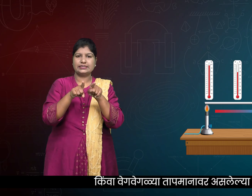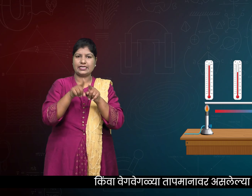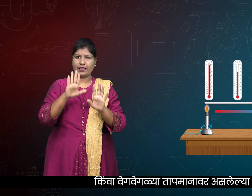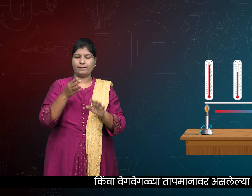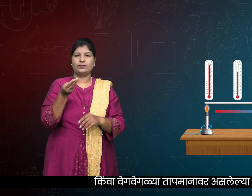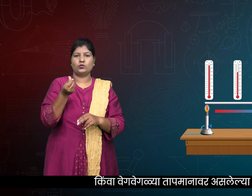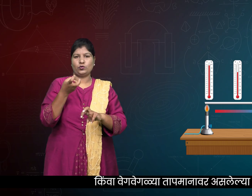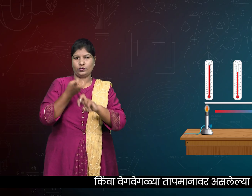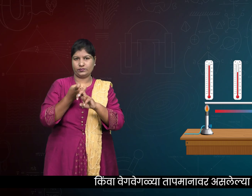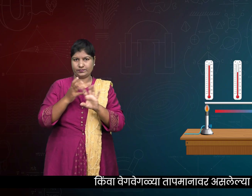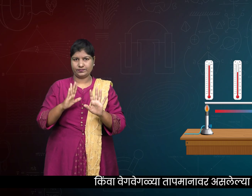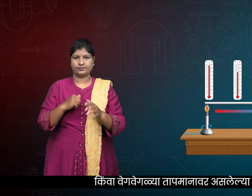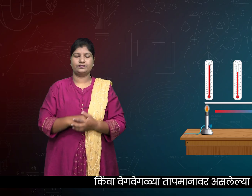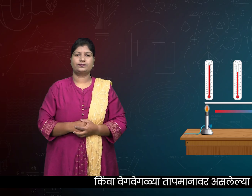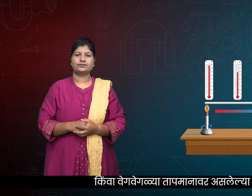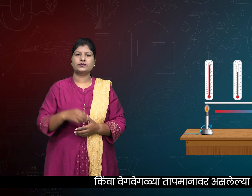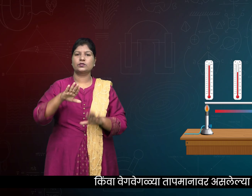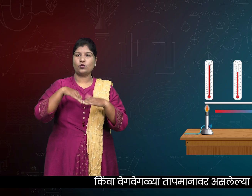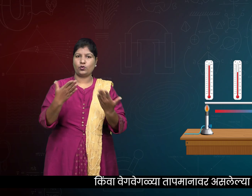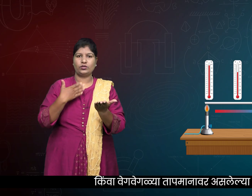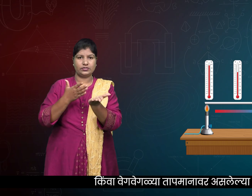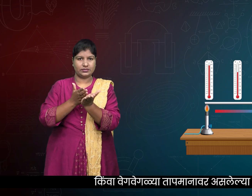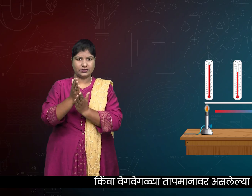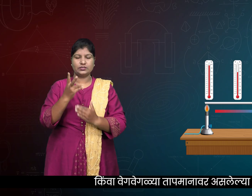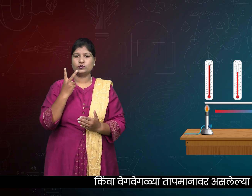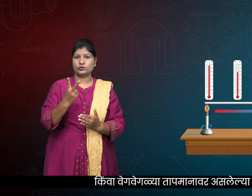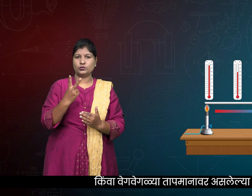किंवा वेगवेगळ्या तापमानावर असलेल्या परंतु